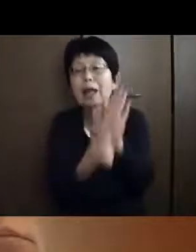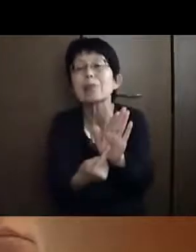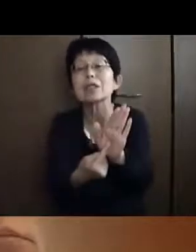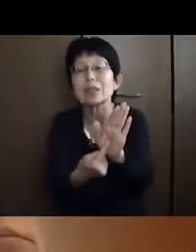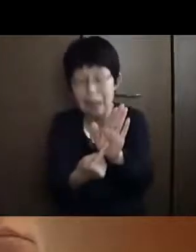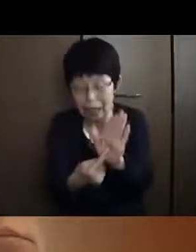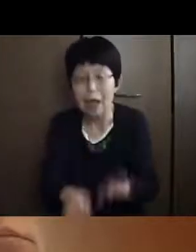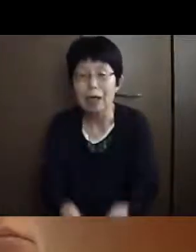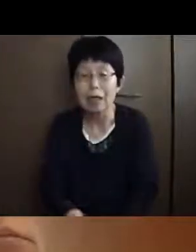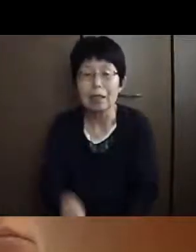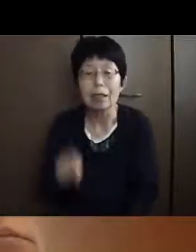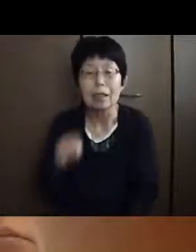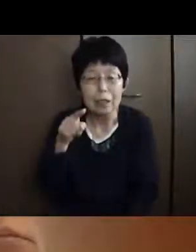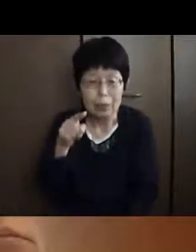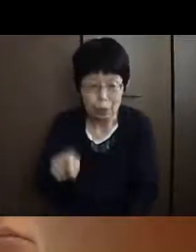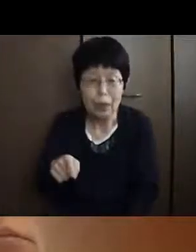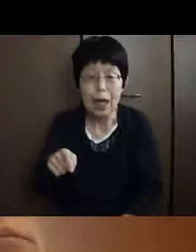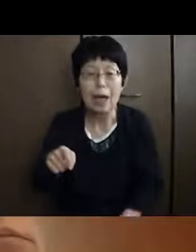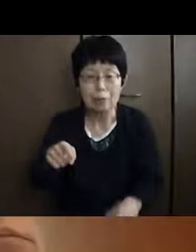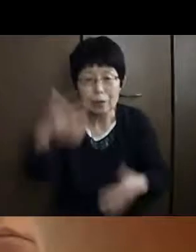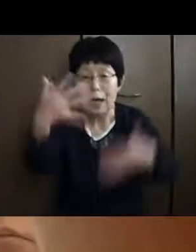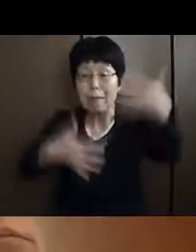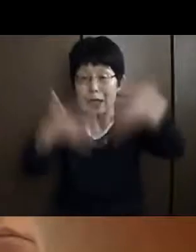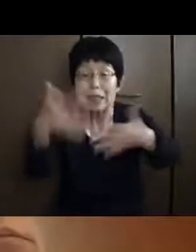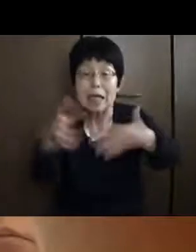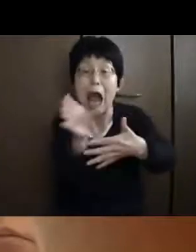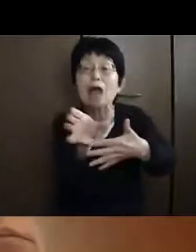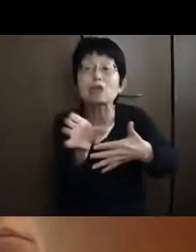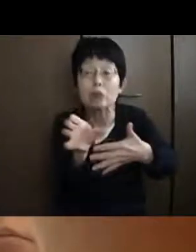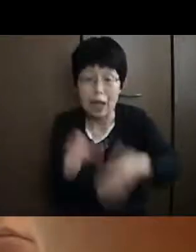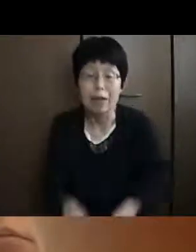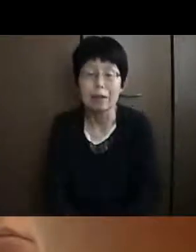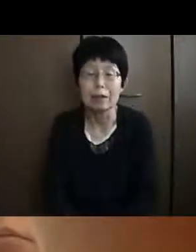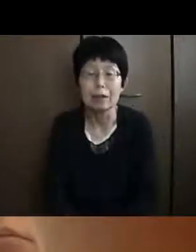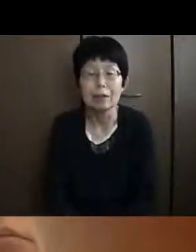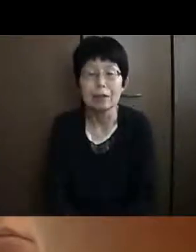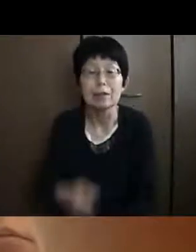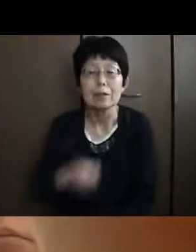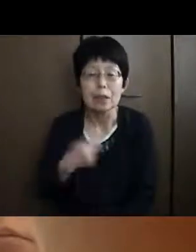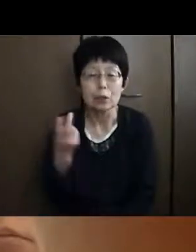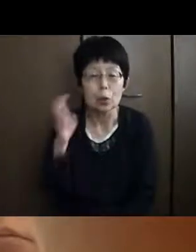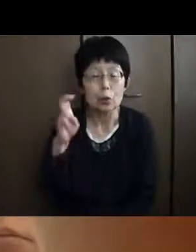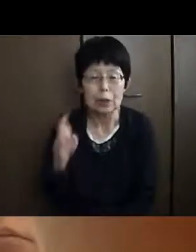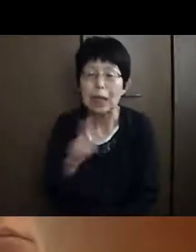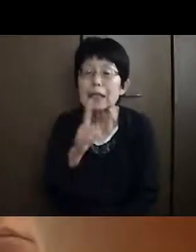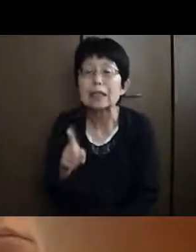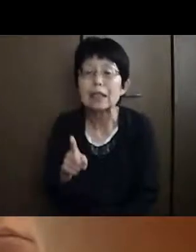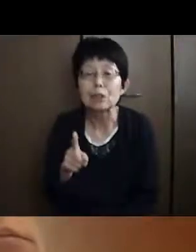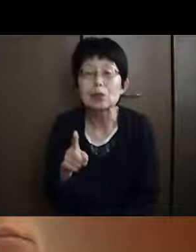今それが画面に映ってて、 うん、 で、私が、トロロさんが言ったことも、言葉で言ってる